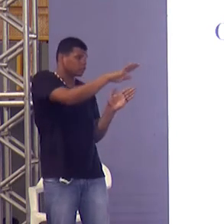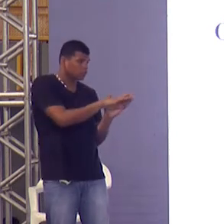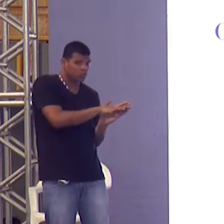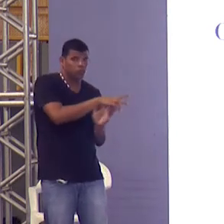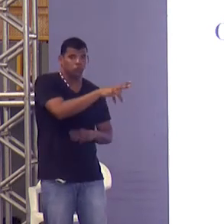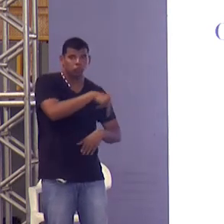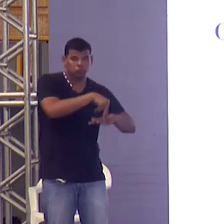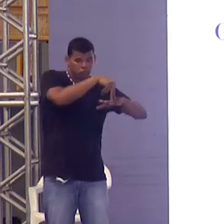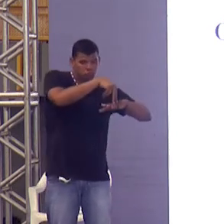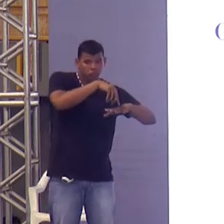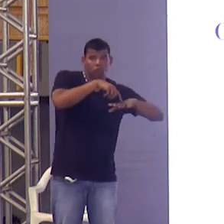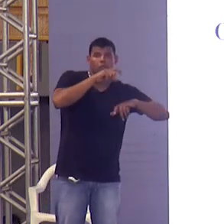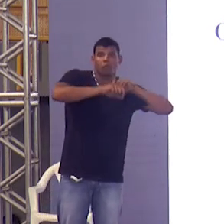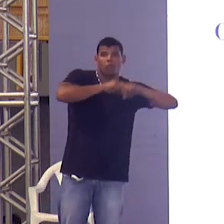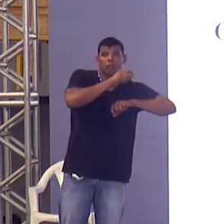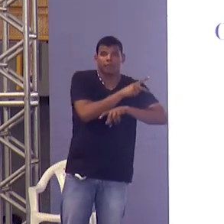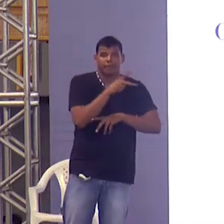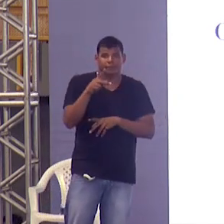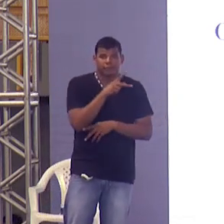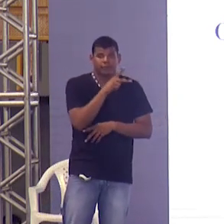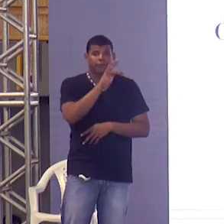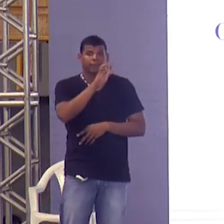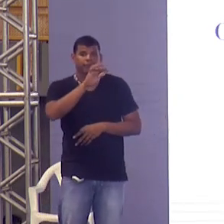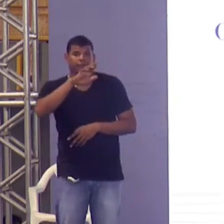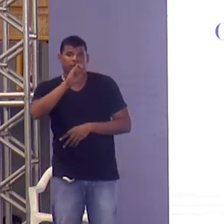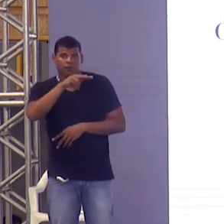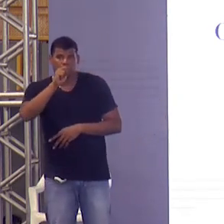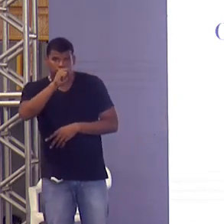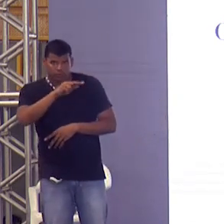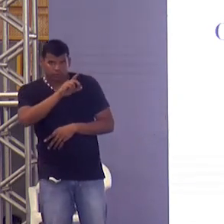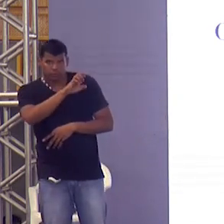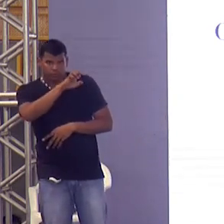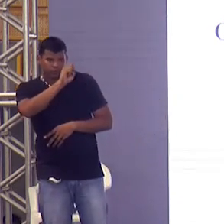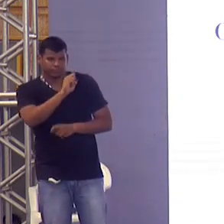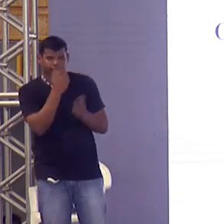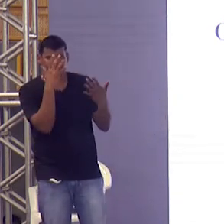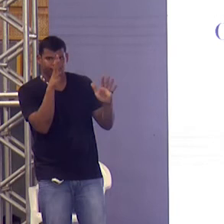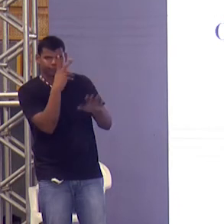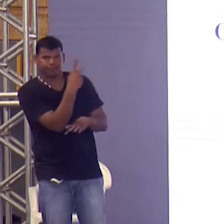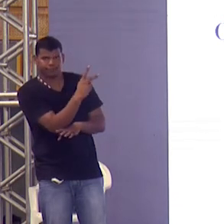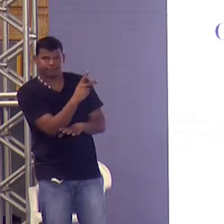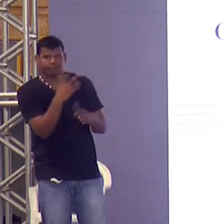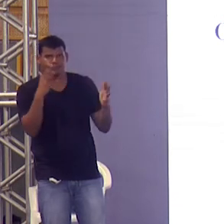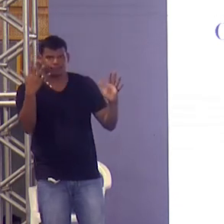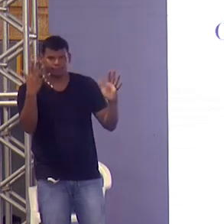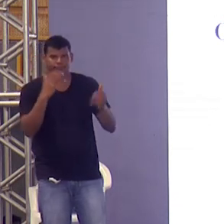professor Fernandes. Uma salva de palmas para ele aí, pessoal.